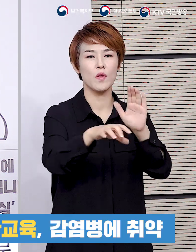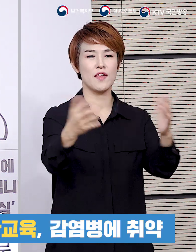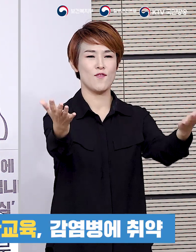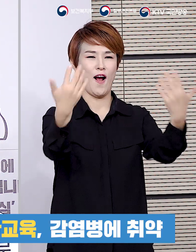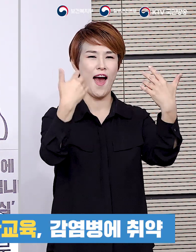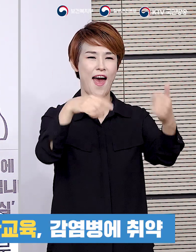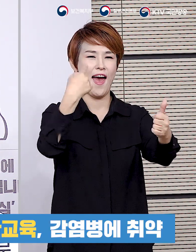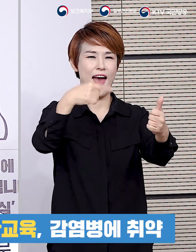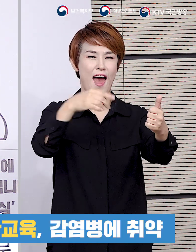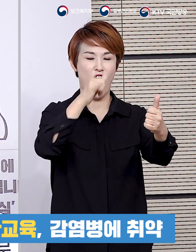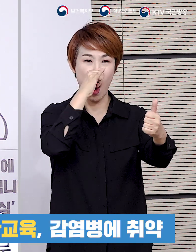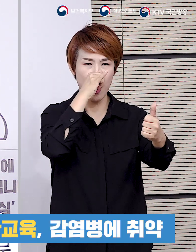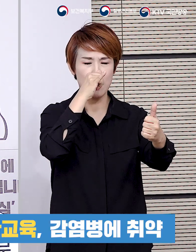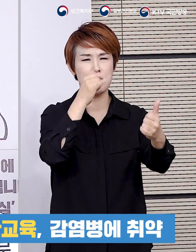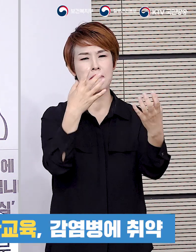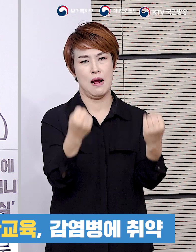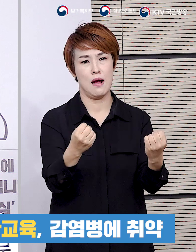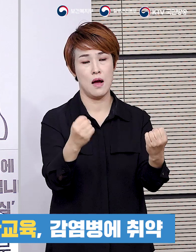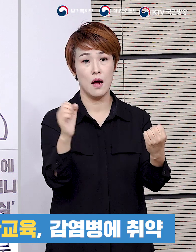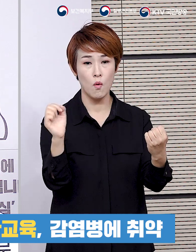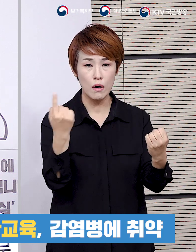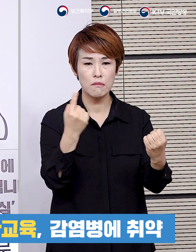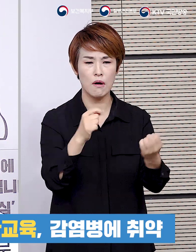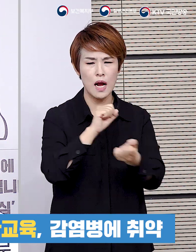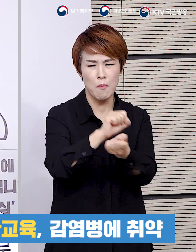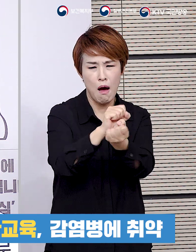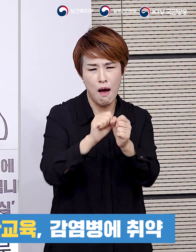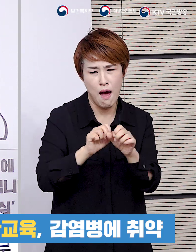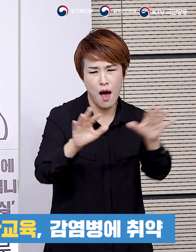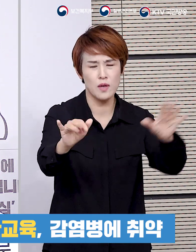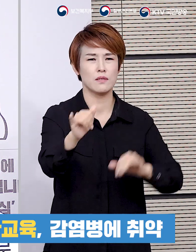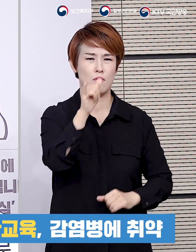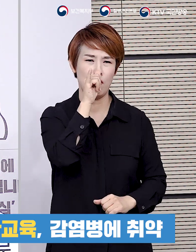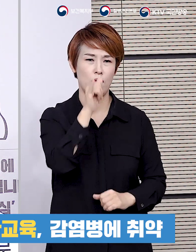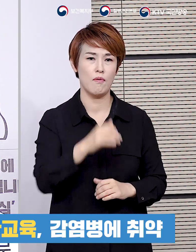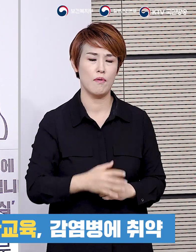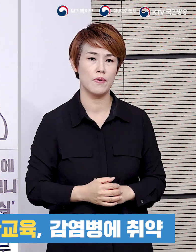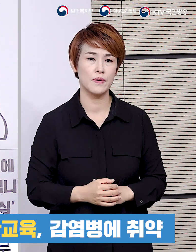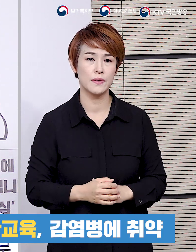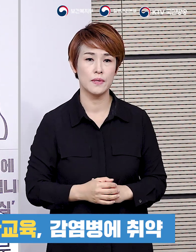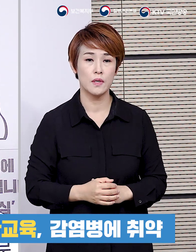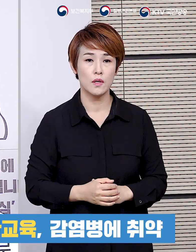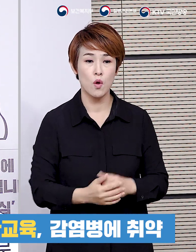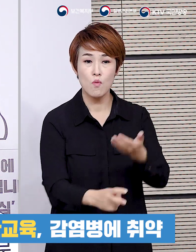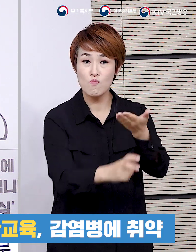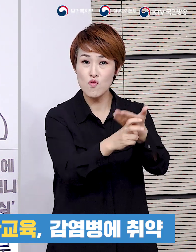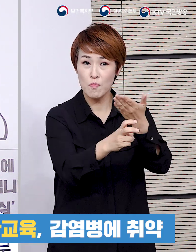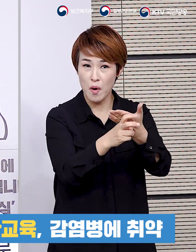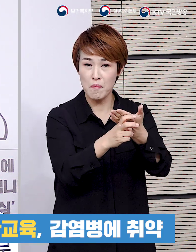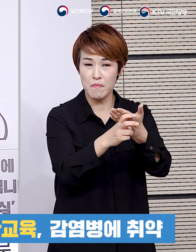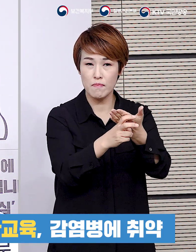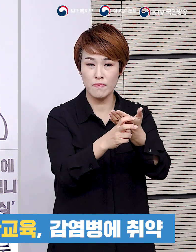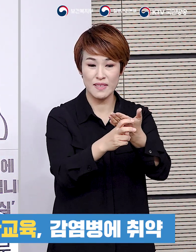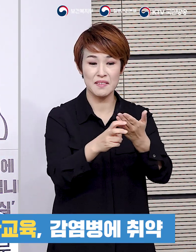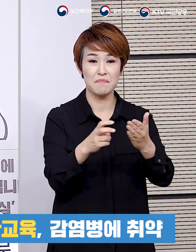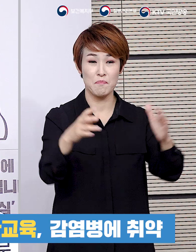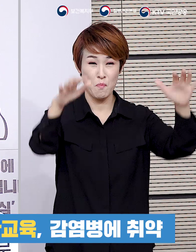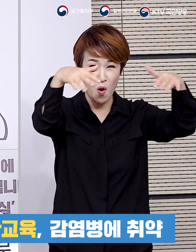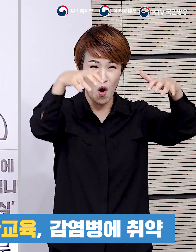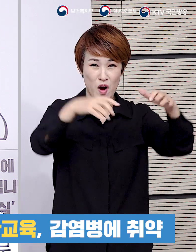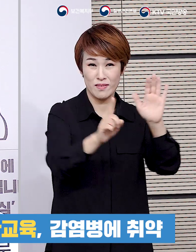홍보관을 통한 집단 교육이 빈번해서 감염병에 취약한 특성을 지니고 있습니다.